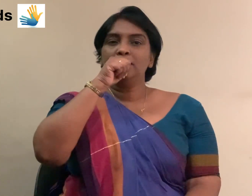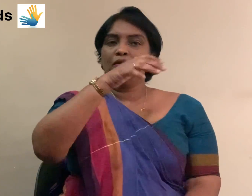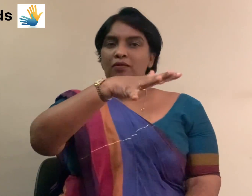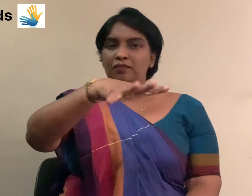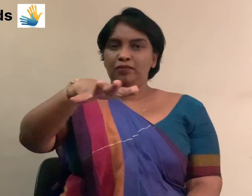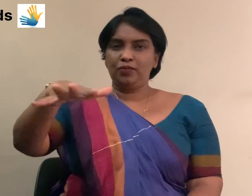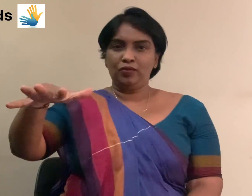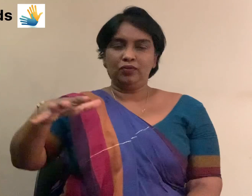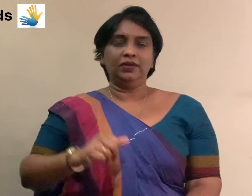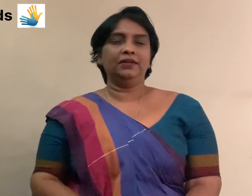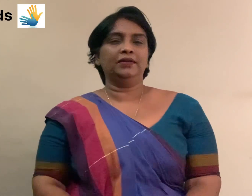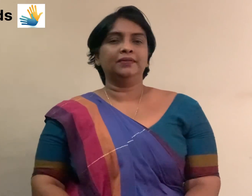පොකුණ.